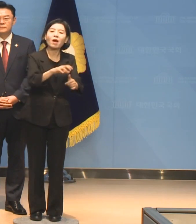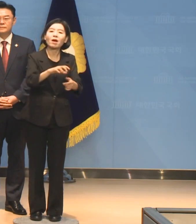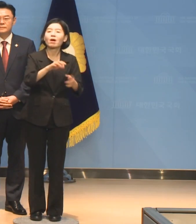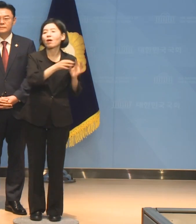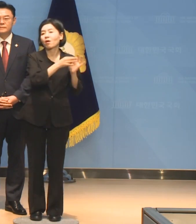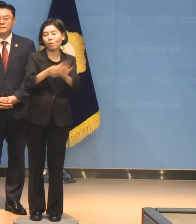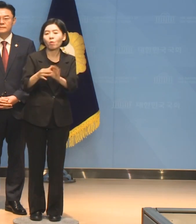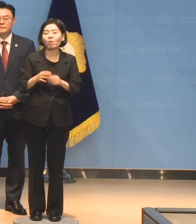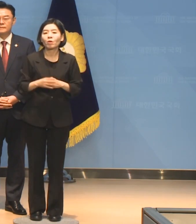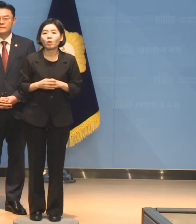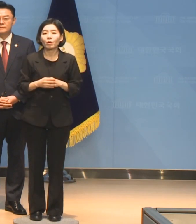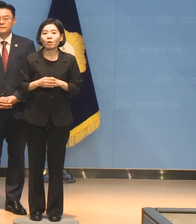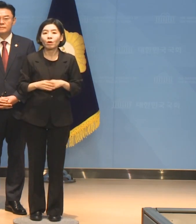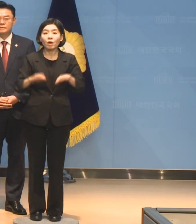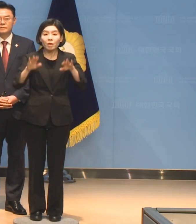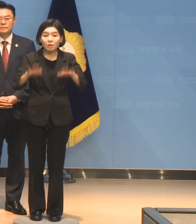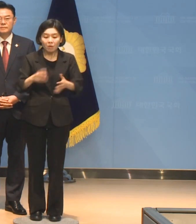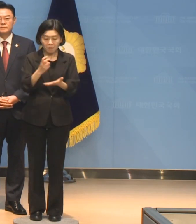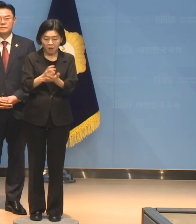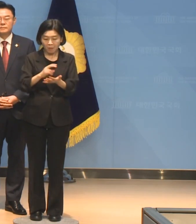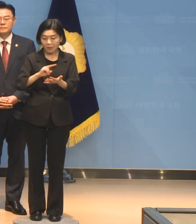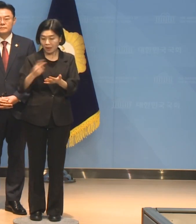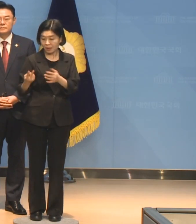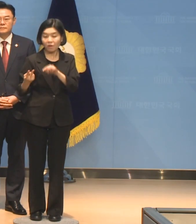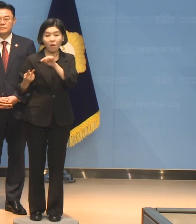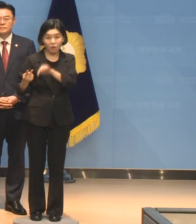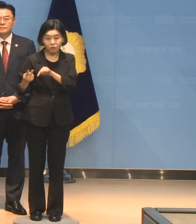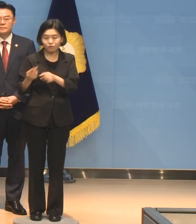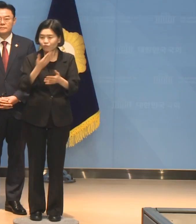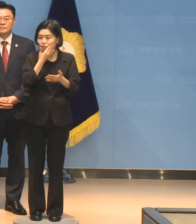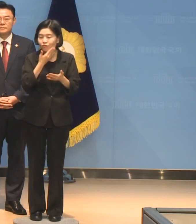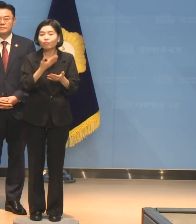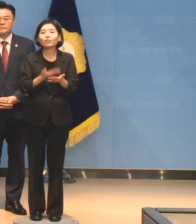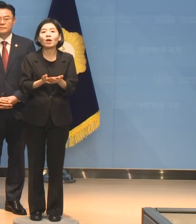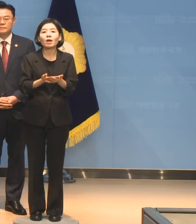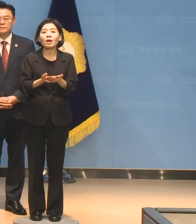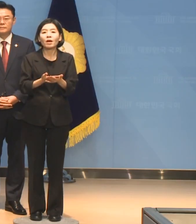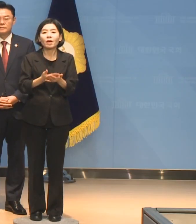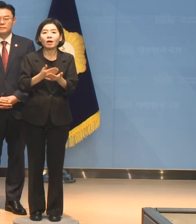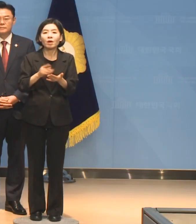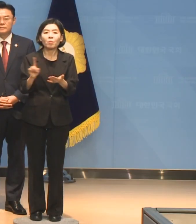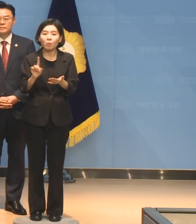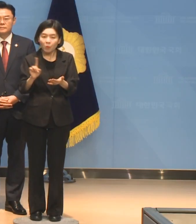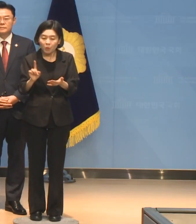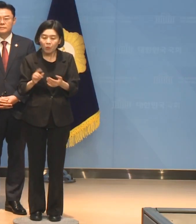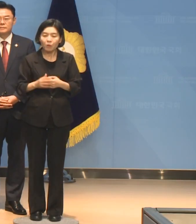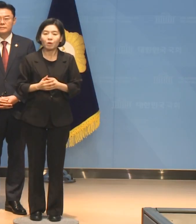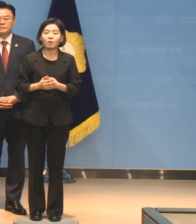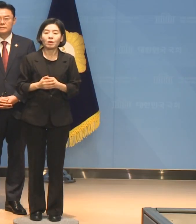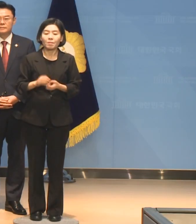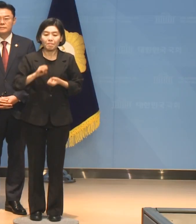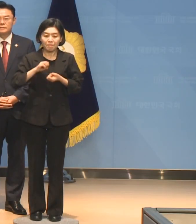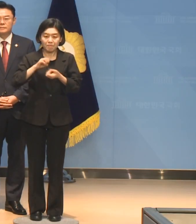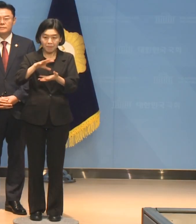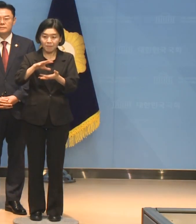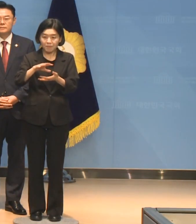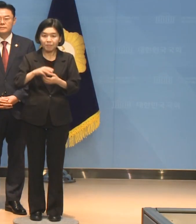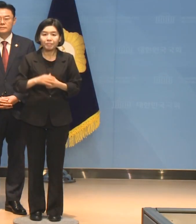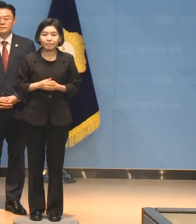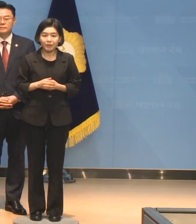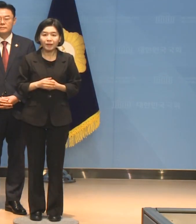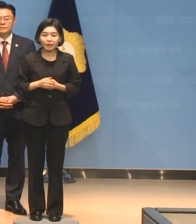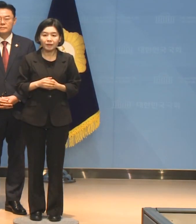겁니다. 이번 개정안에서 핵심적으로 제가 바꾸려고 하는 내용은 그겁니다. 이